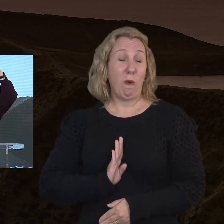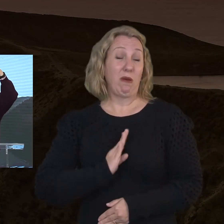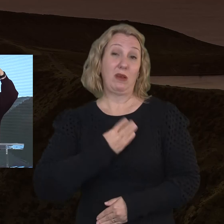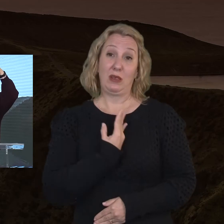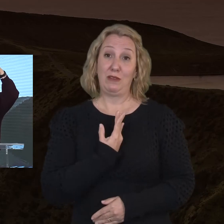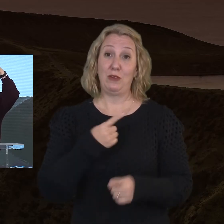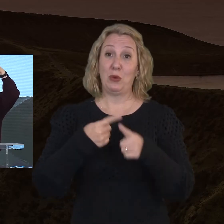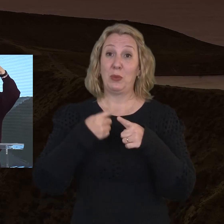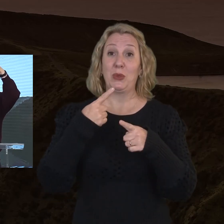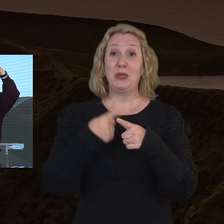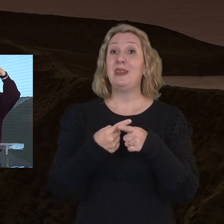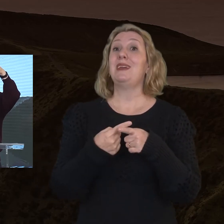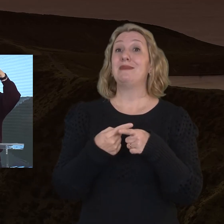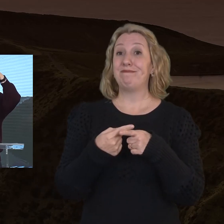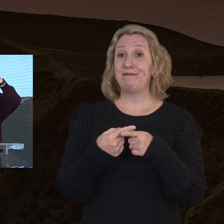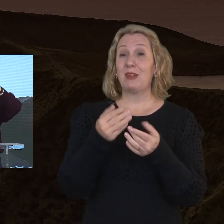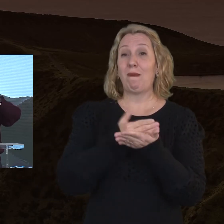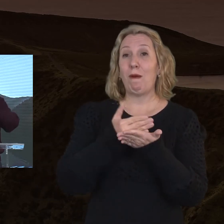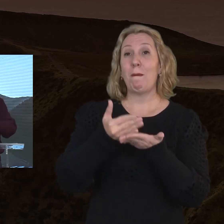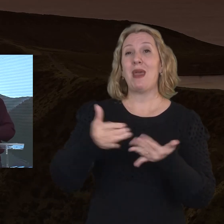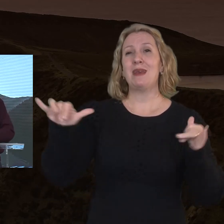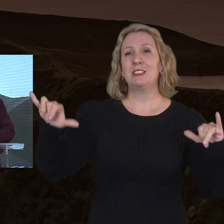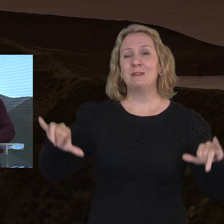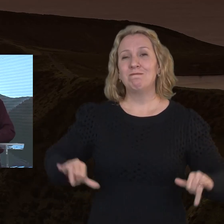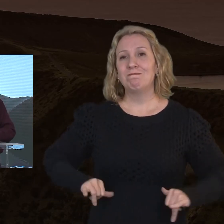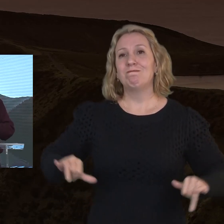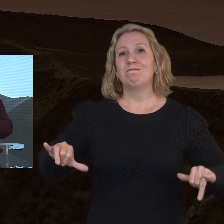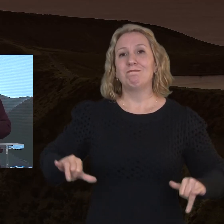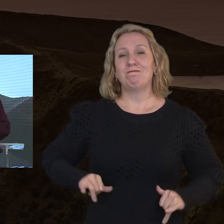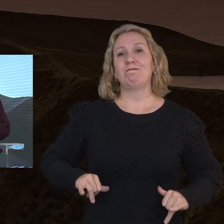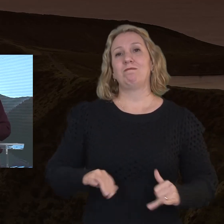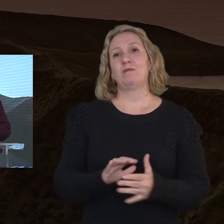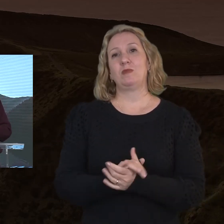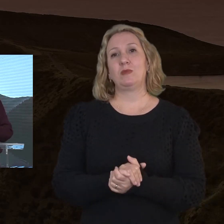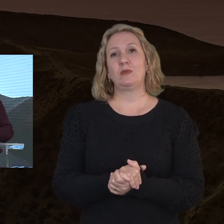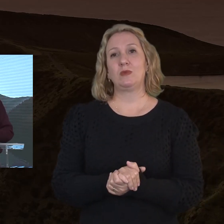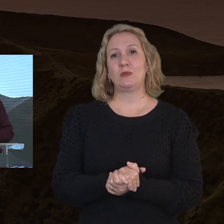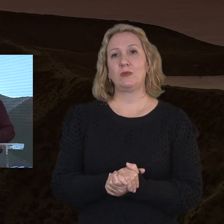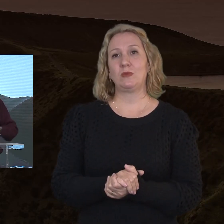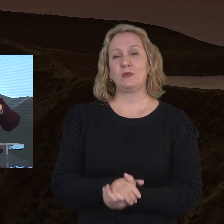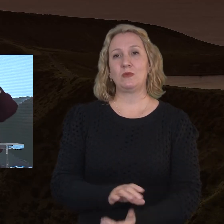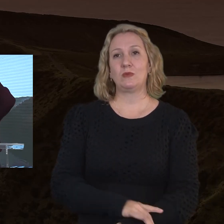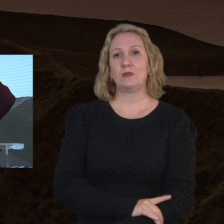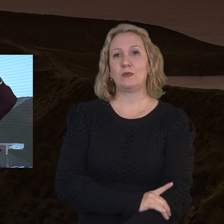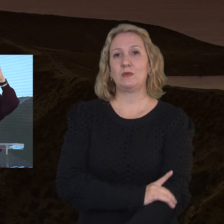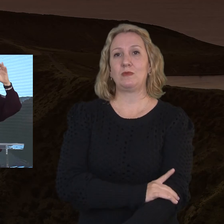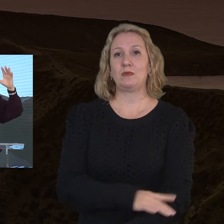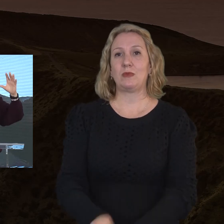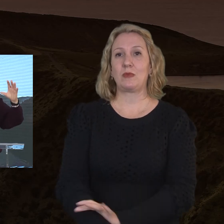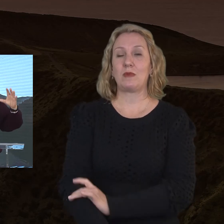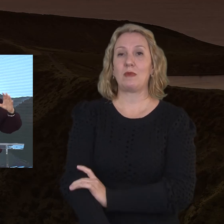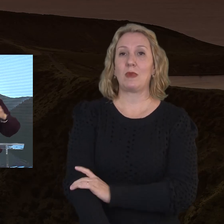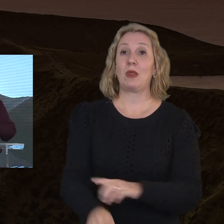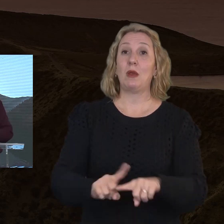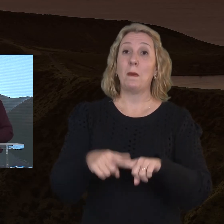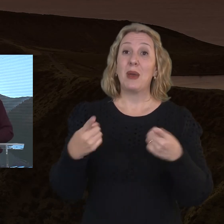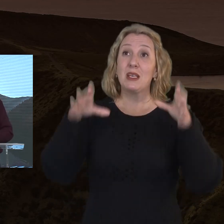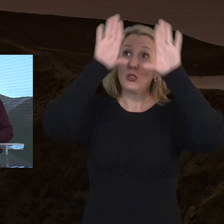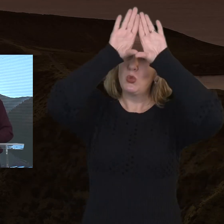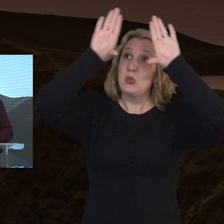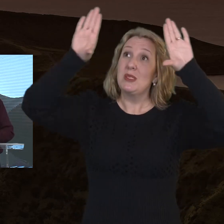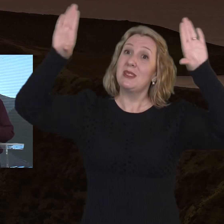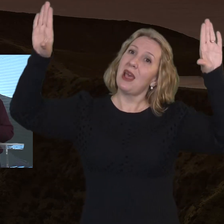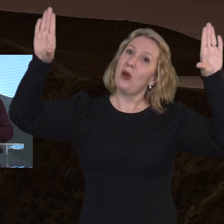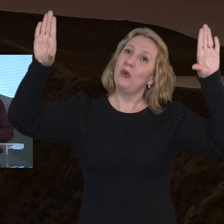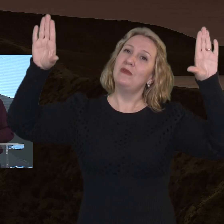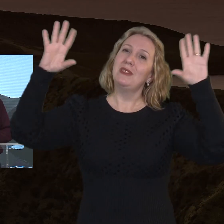etapa da expulsão deles no céu para terra importante aí vai acontecer a grande tribulação e mas os céus não está limpos